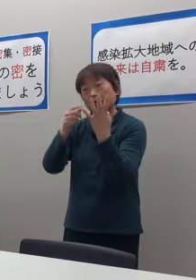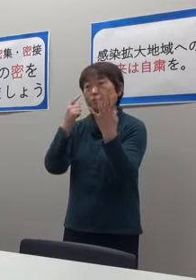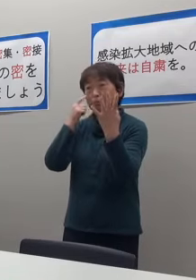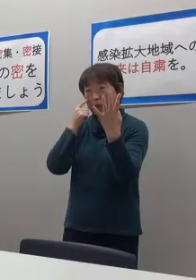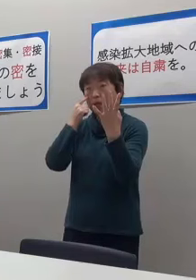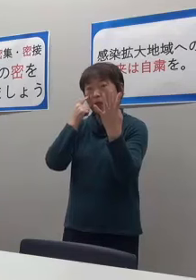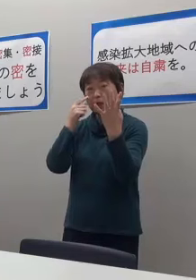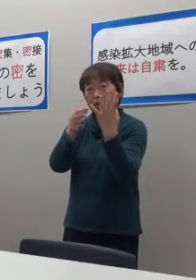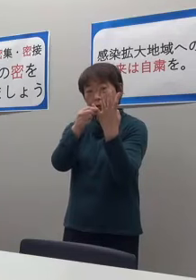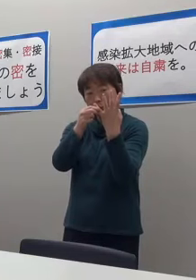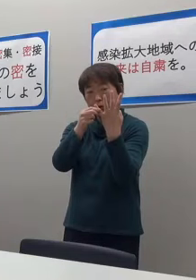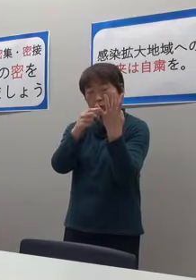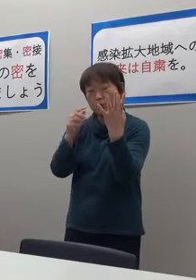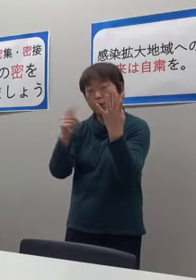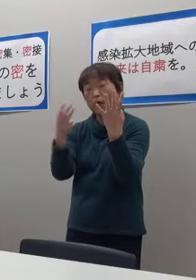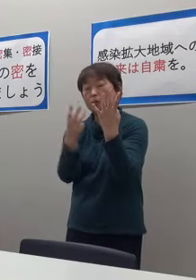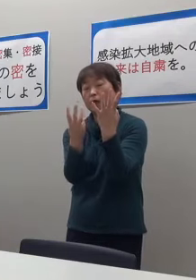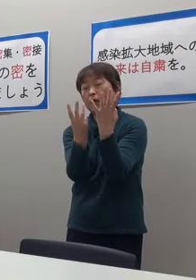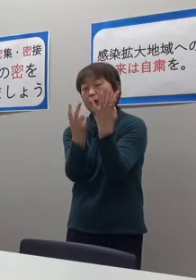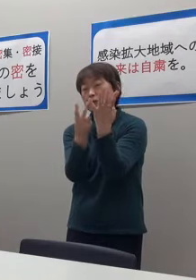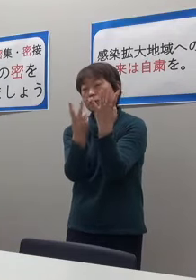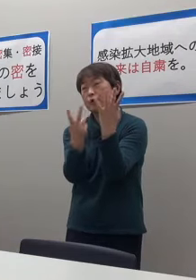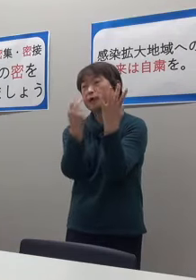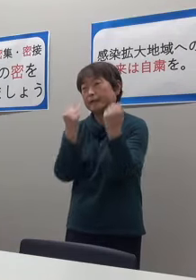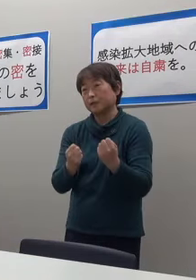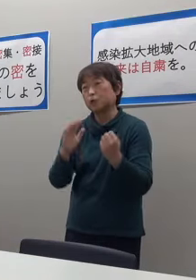査をした方は他にもいらっしゃるっていうことですね。